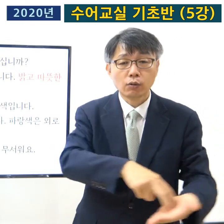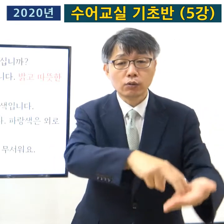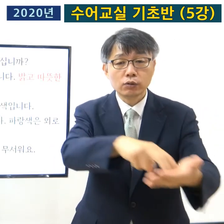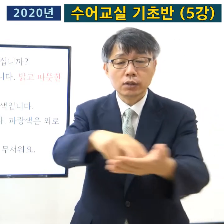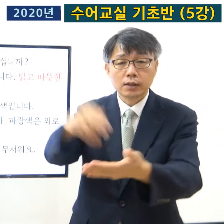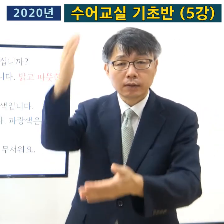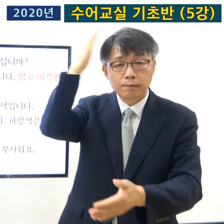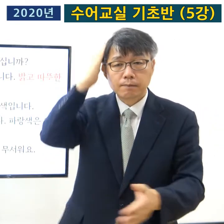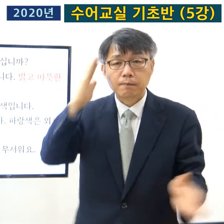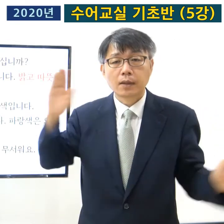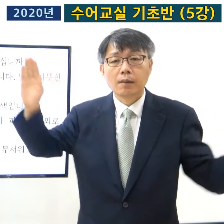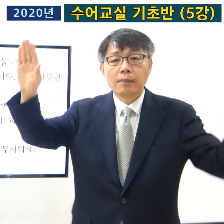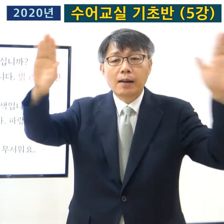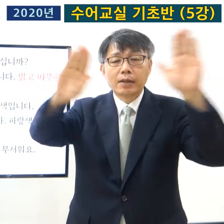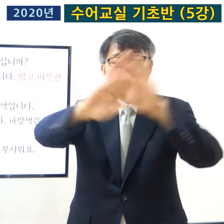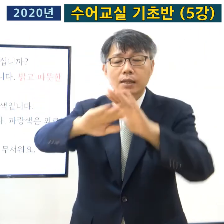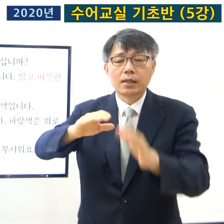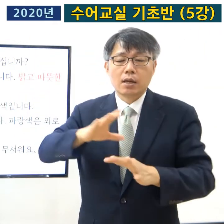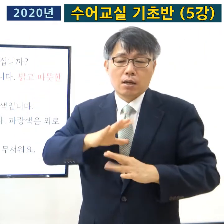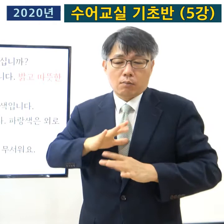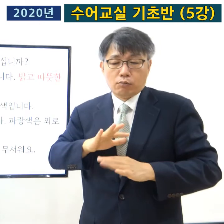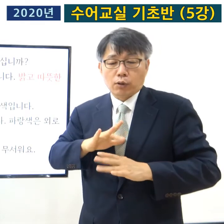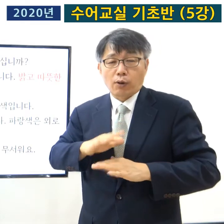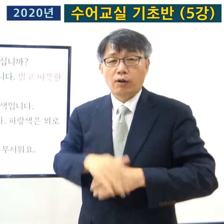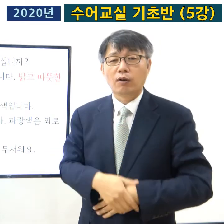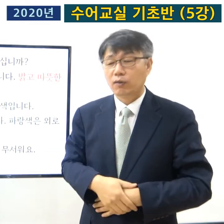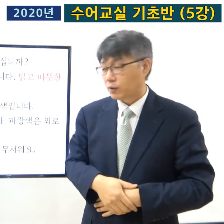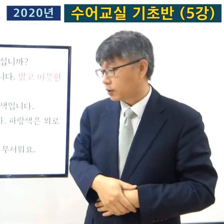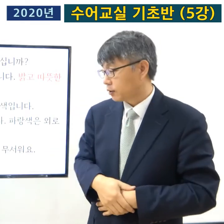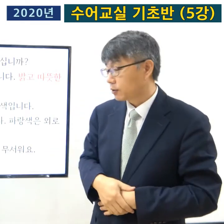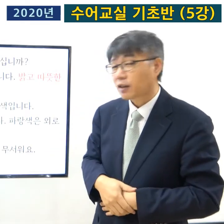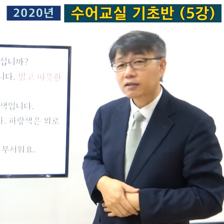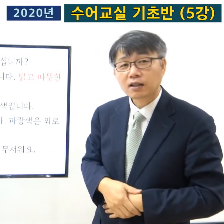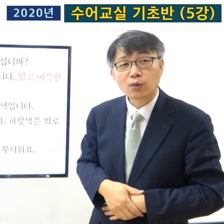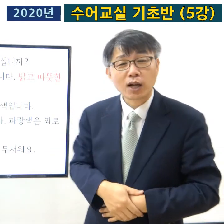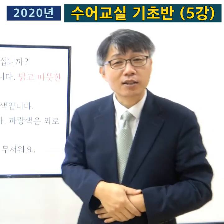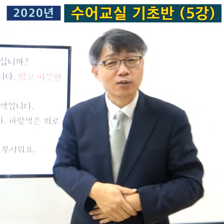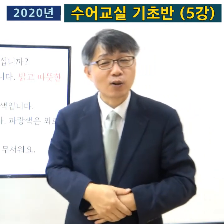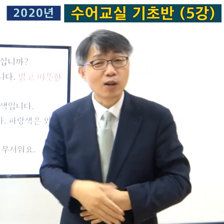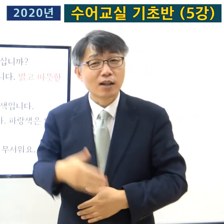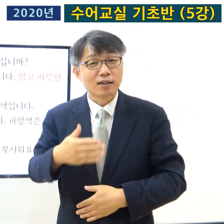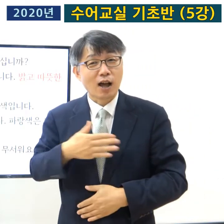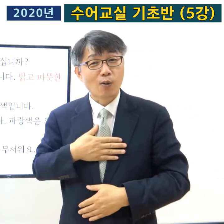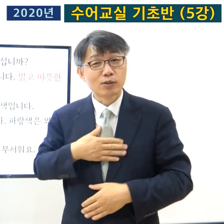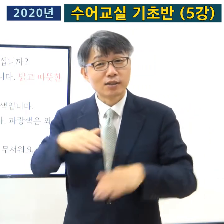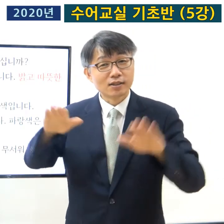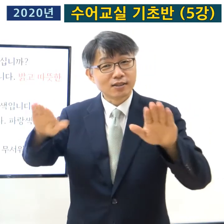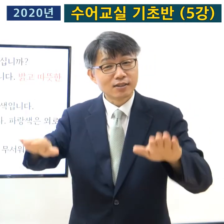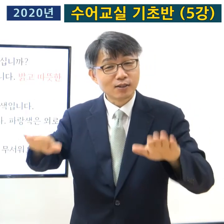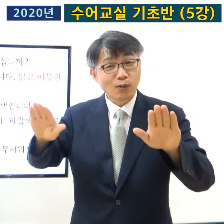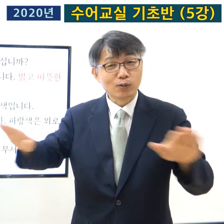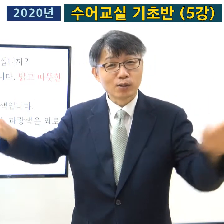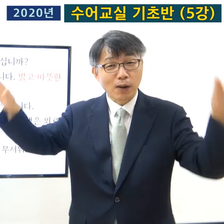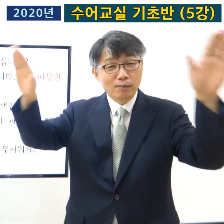외로운 밤이 무서워요. 예전에 노래가 있었죠. 나 오늘